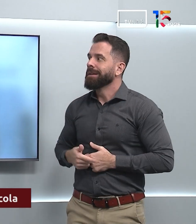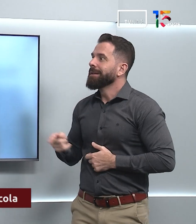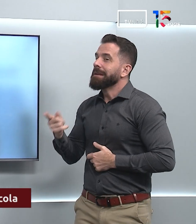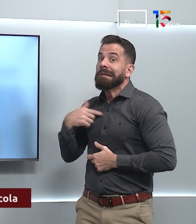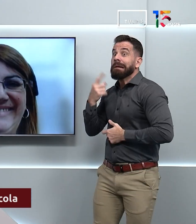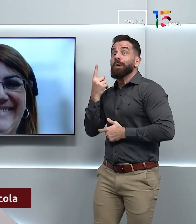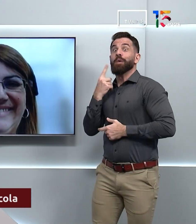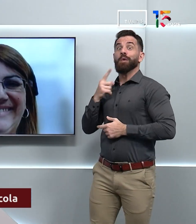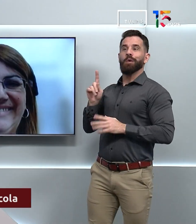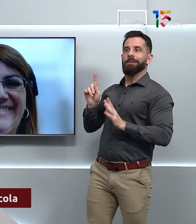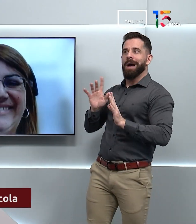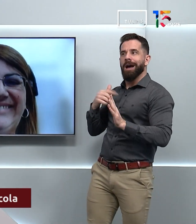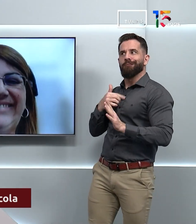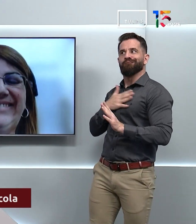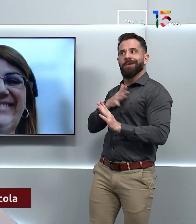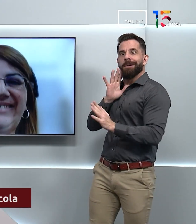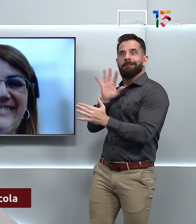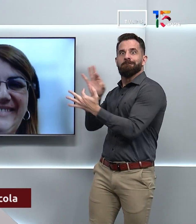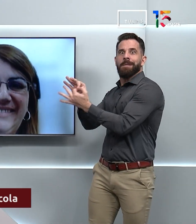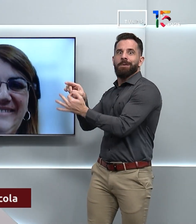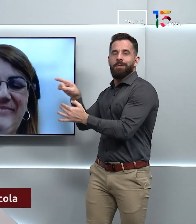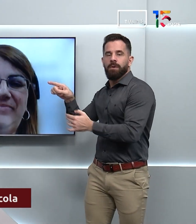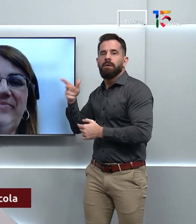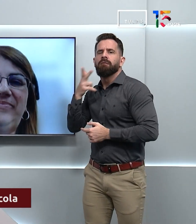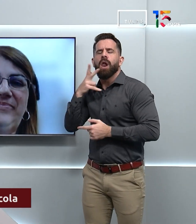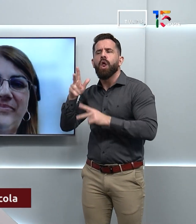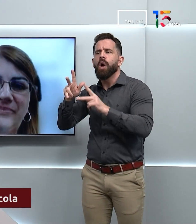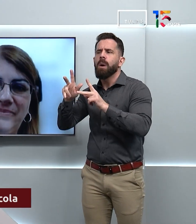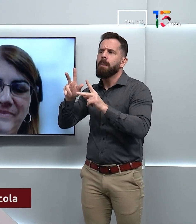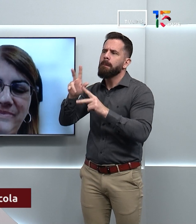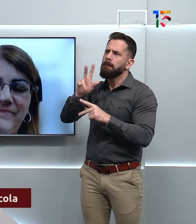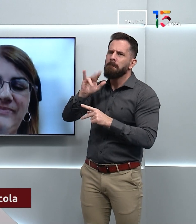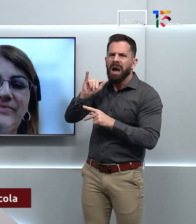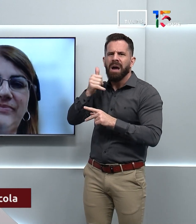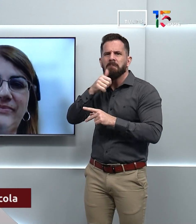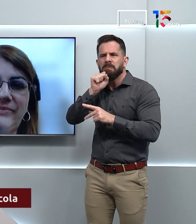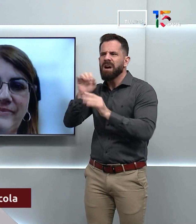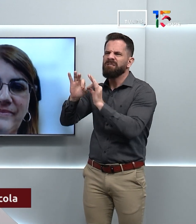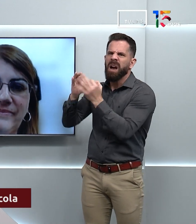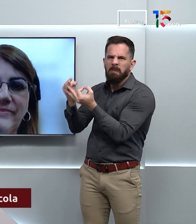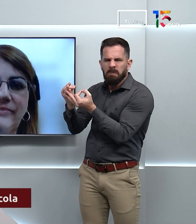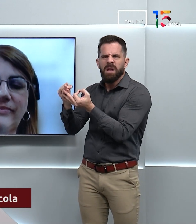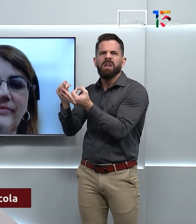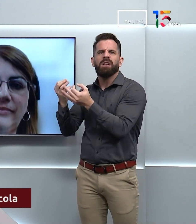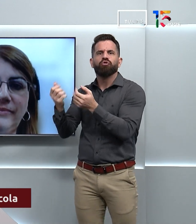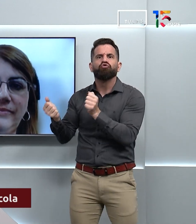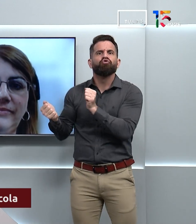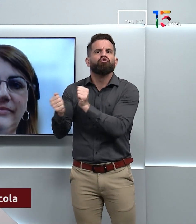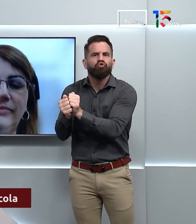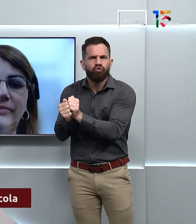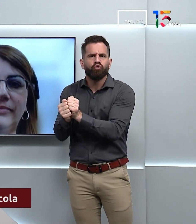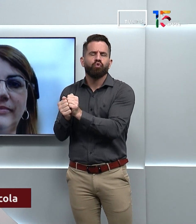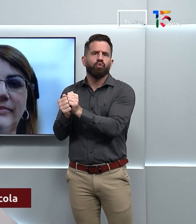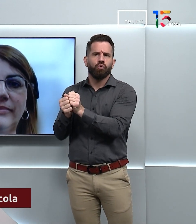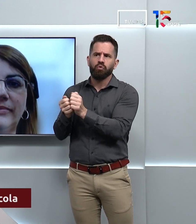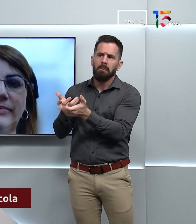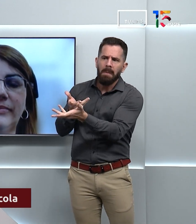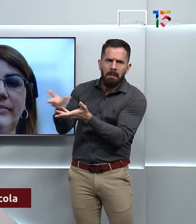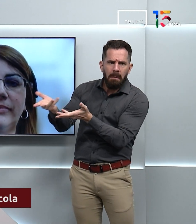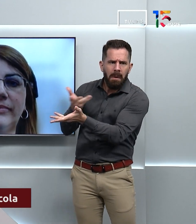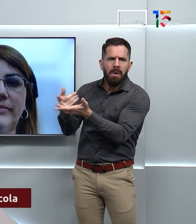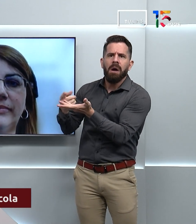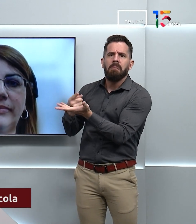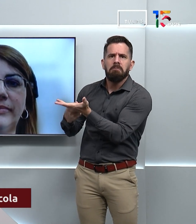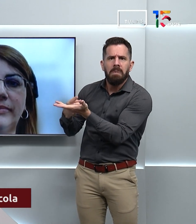rapidamente. A senhora falou da importância dos pais e familiares orientarem essas crianças e adolescentes em relação ao uso. É importante que pais e